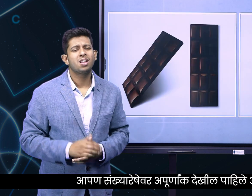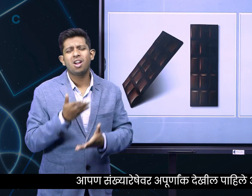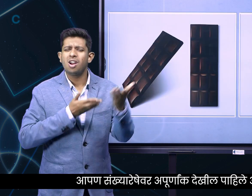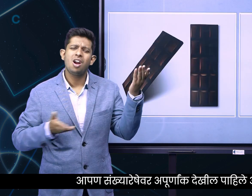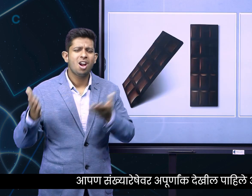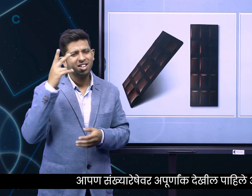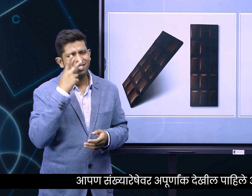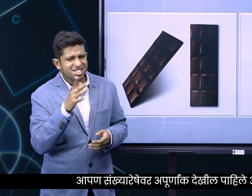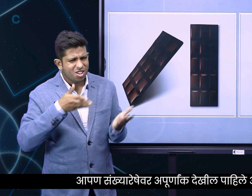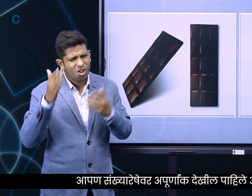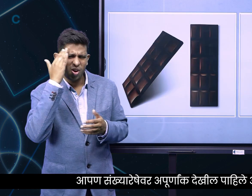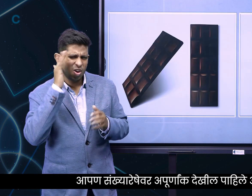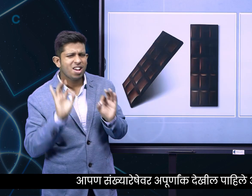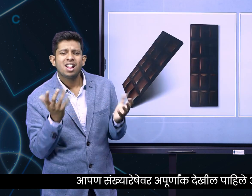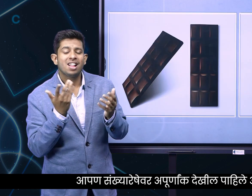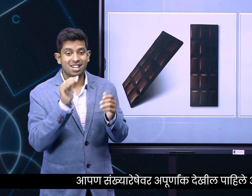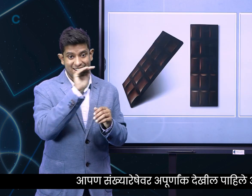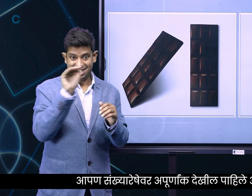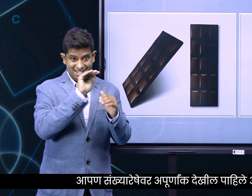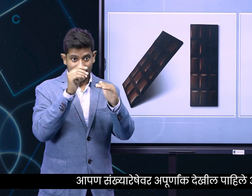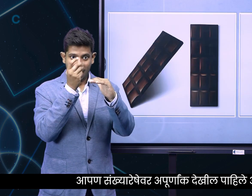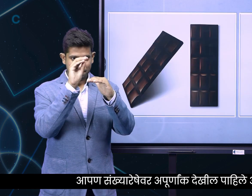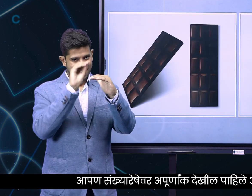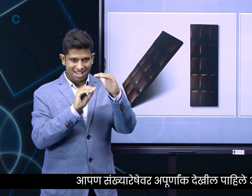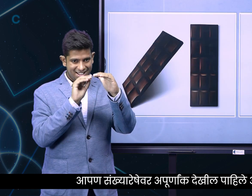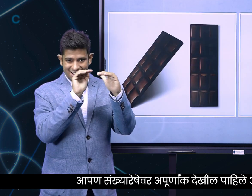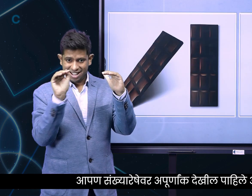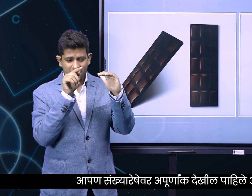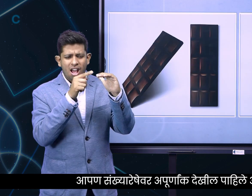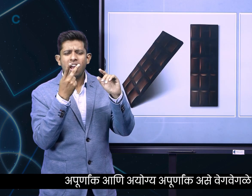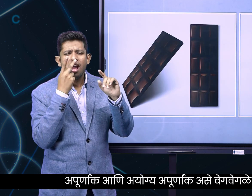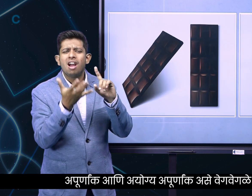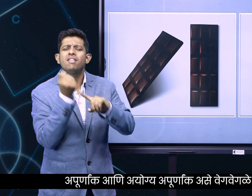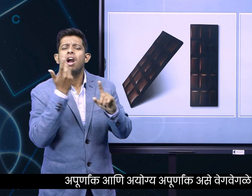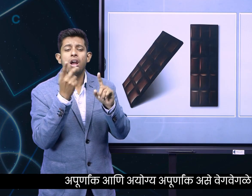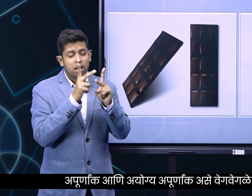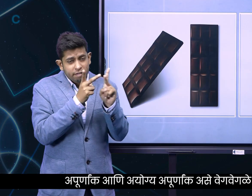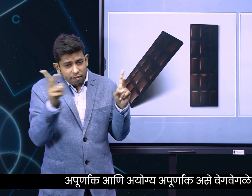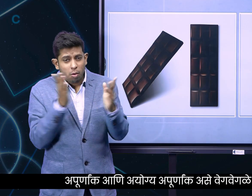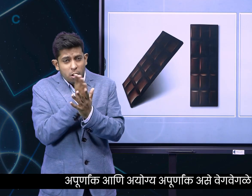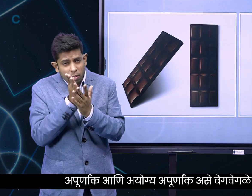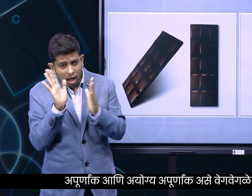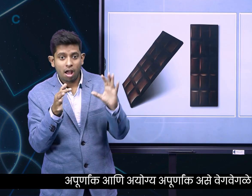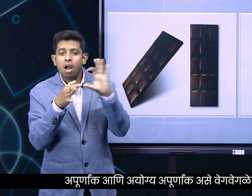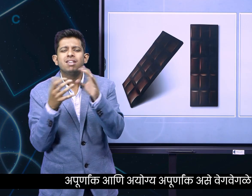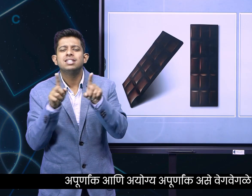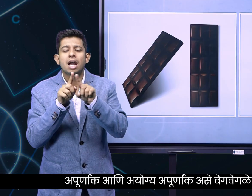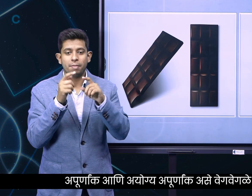आपण संख्या रेषेवर अपूर्णांक देखील पाहिले आणि योग्य अपूर्णांक आणि अयोग्य अपूर्णांक असे वेगवेगळे प्रकार